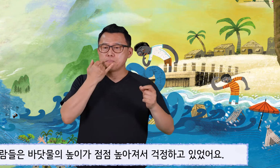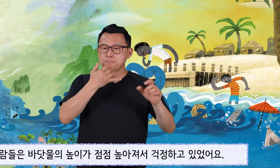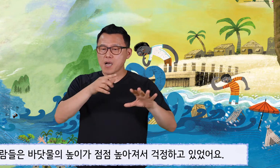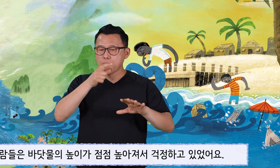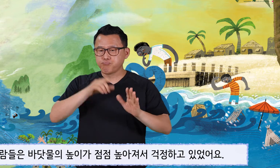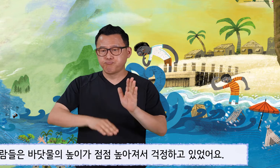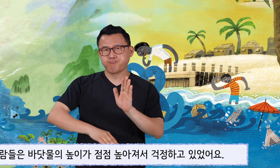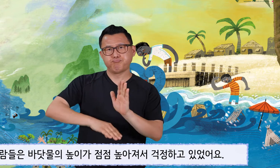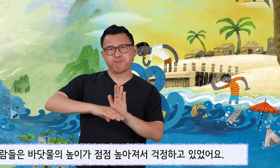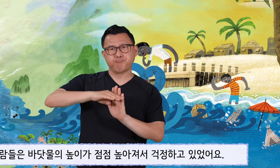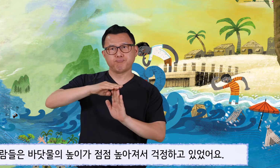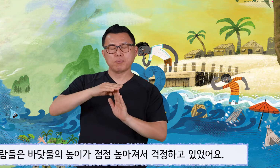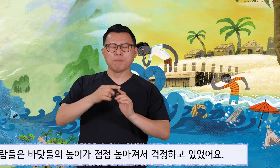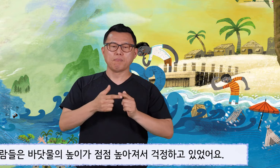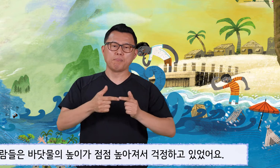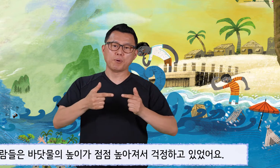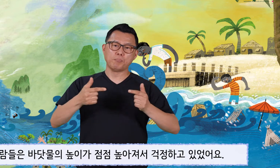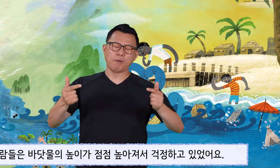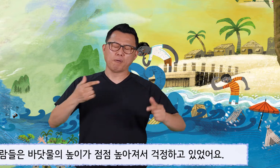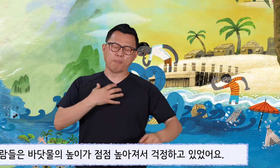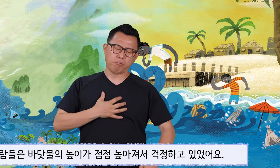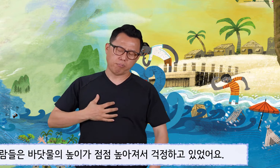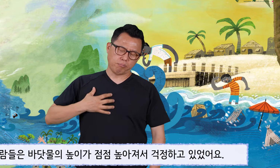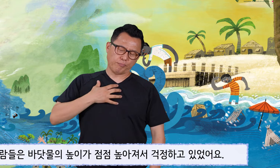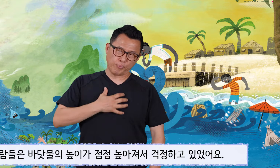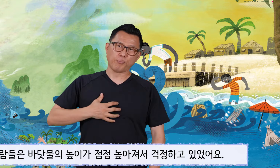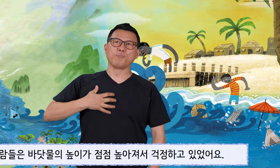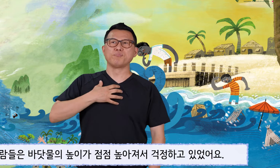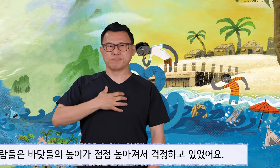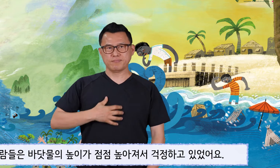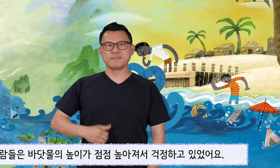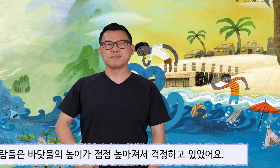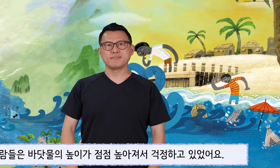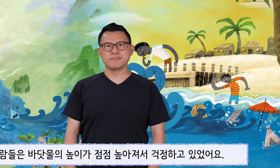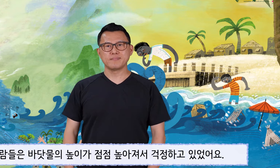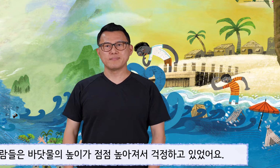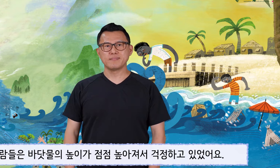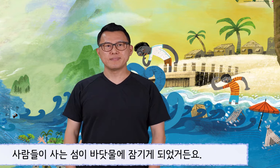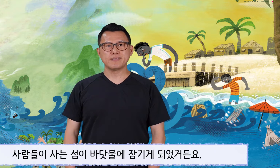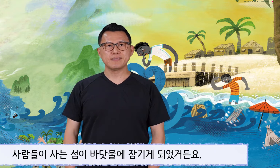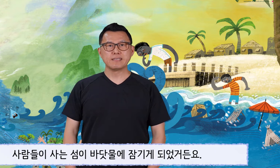사람들은 바닷물의 높이가 점점 높아져서 걱정하고 있었어요.